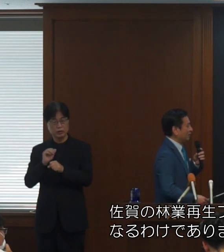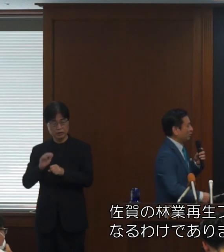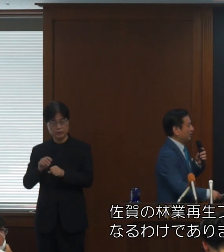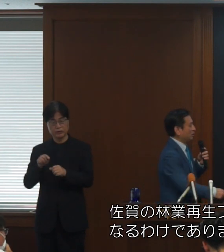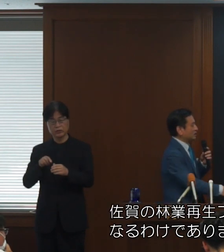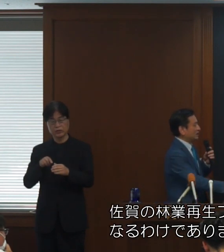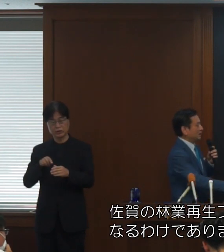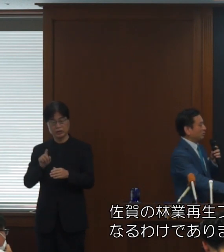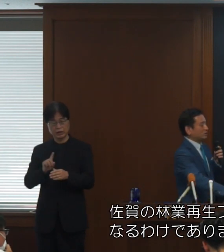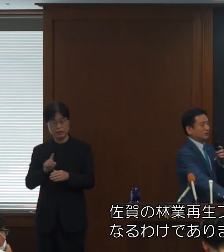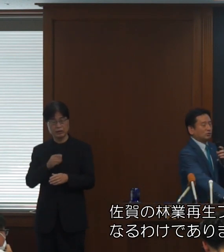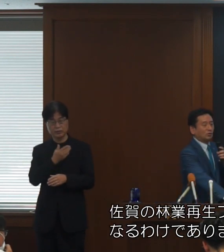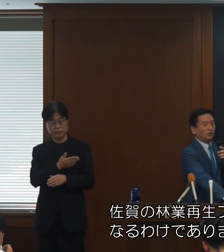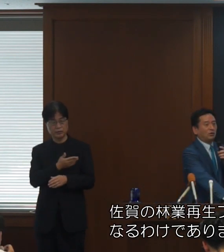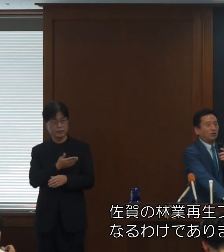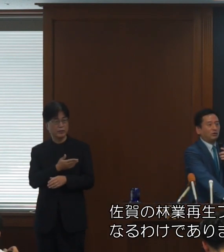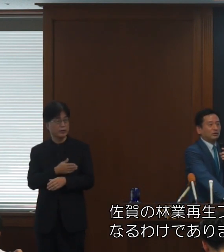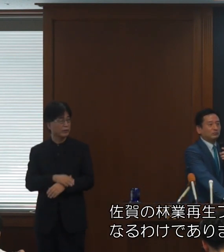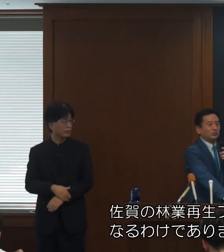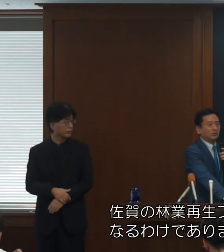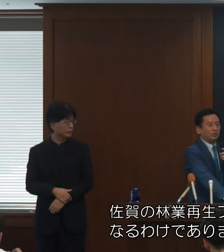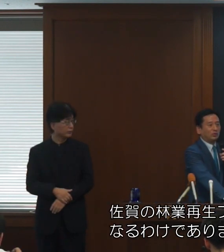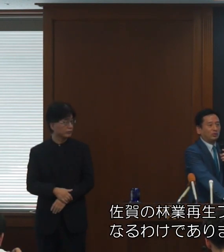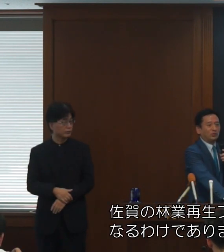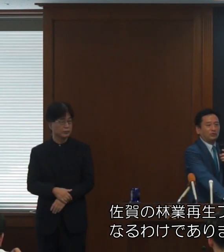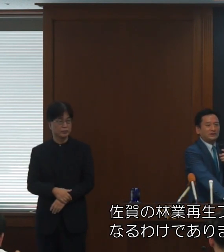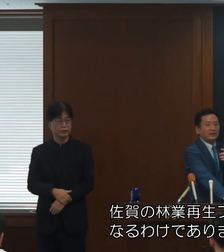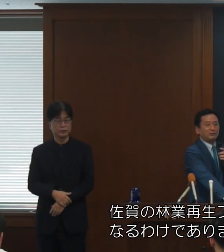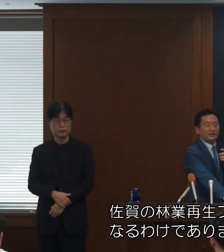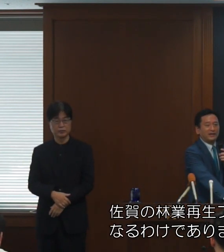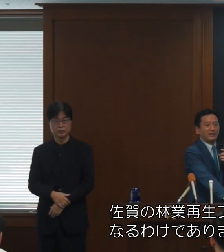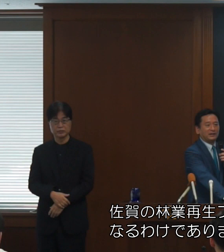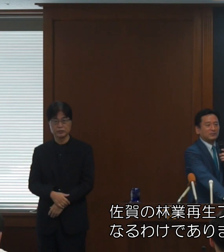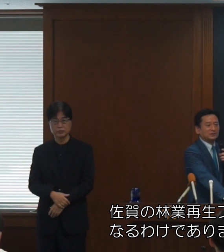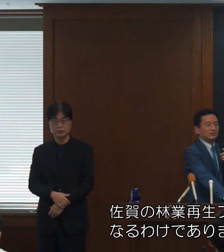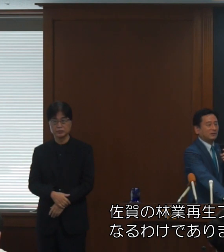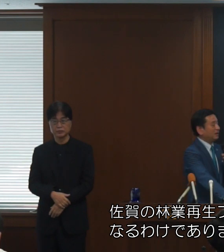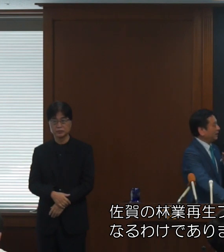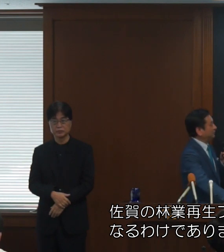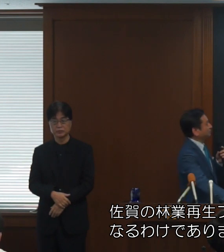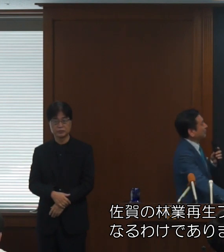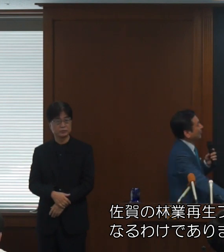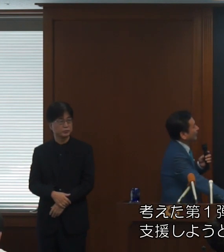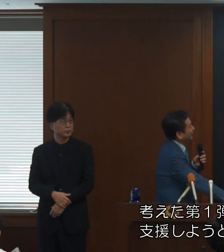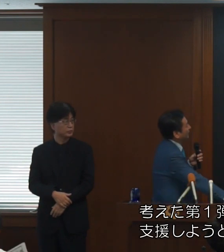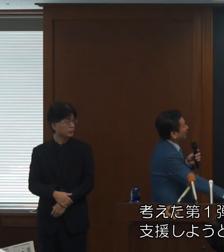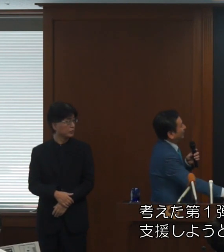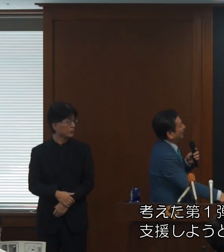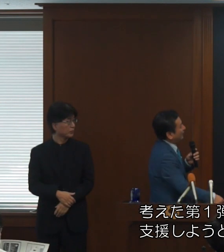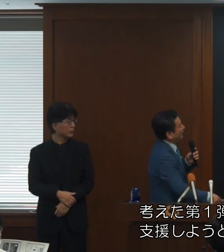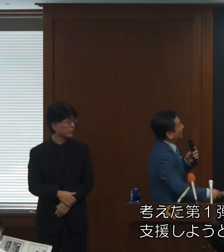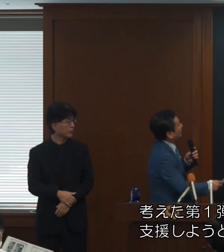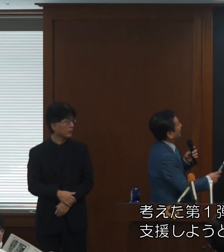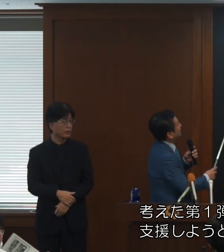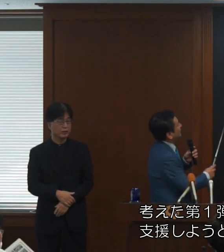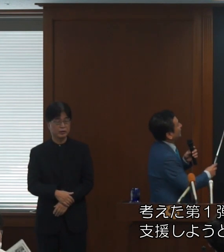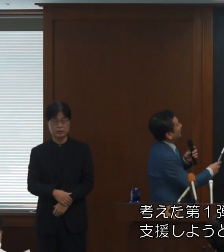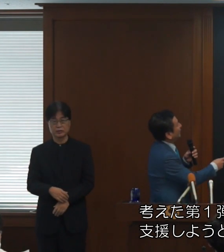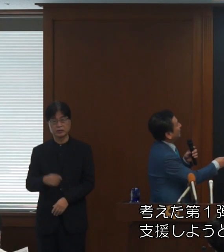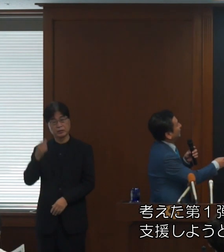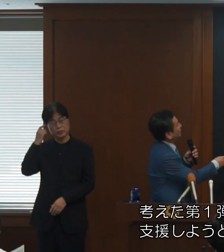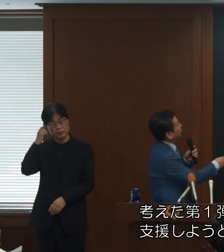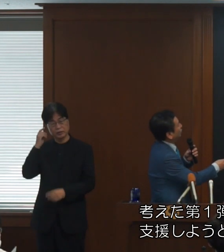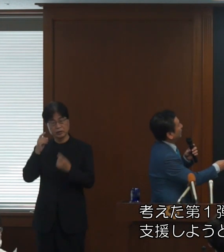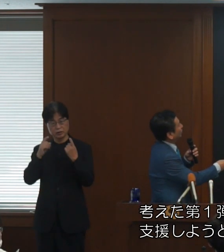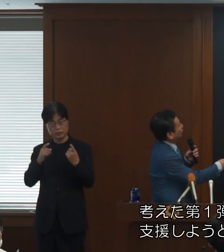する佐賀の人形再生プロジェクトというもののになるわけでありますはいで考えた第